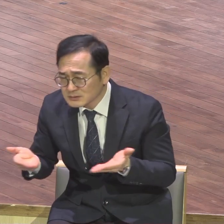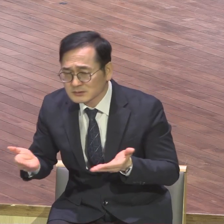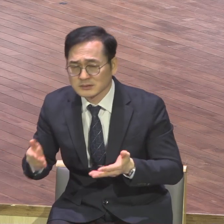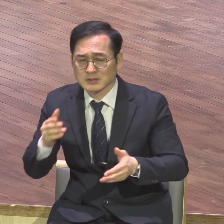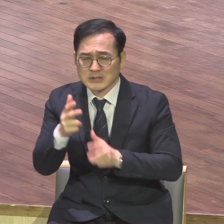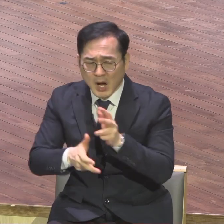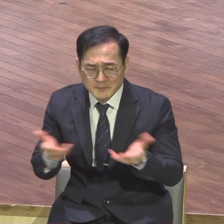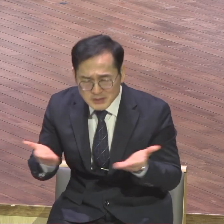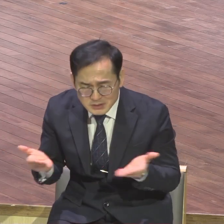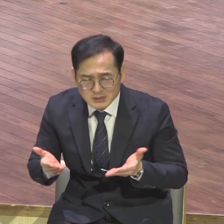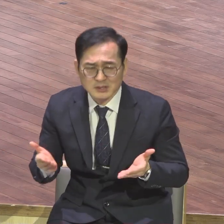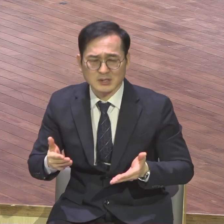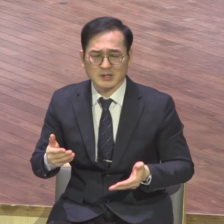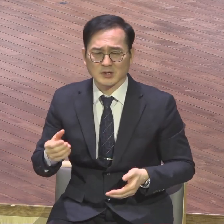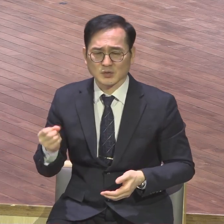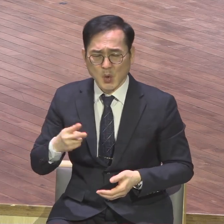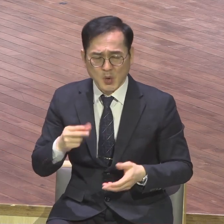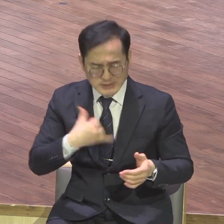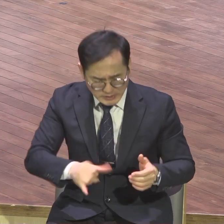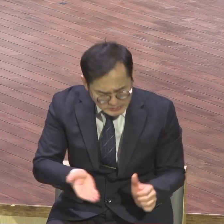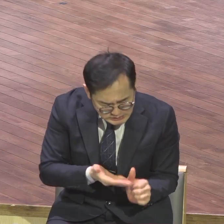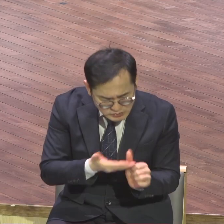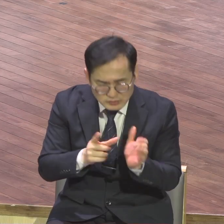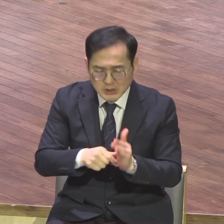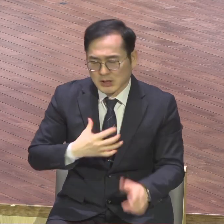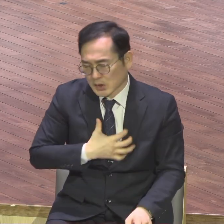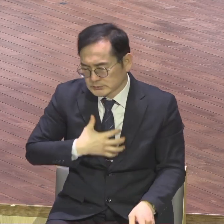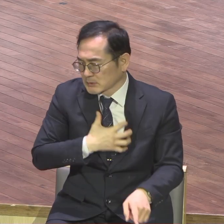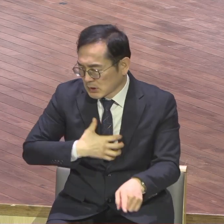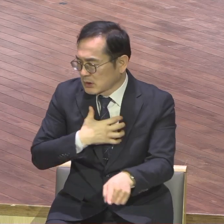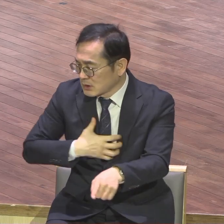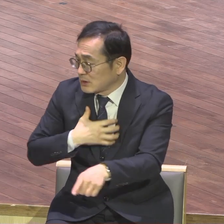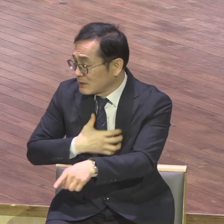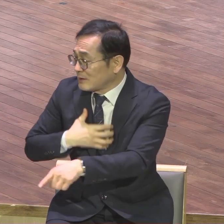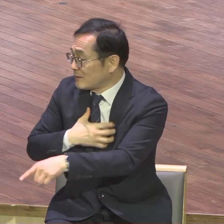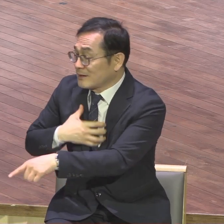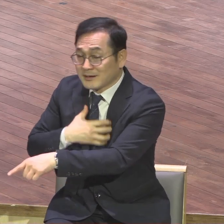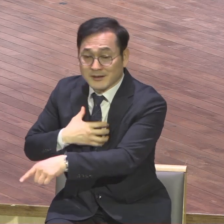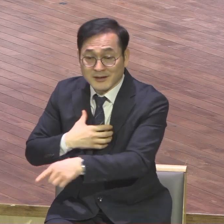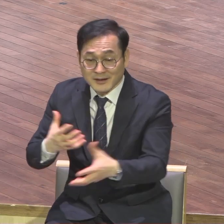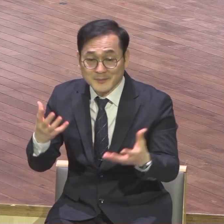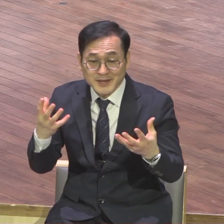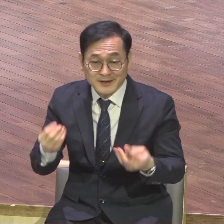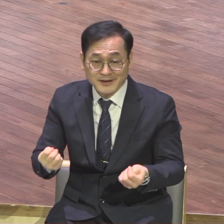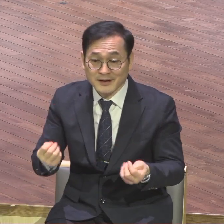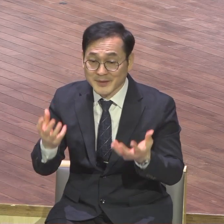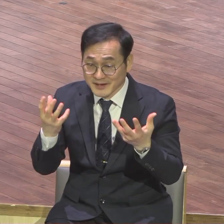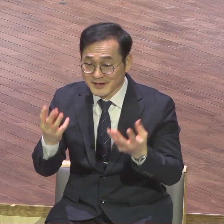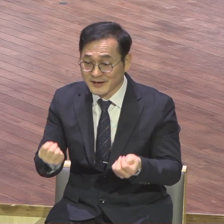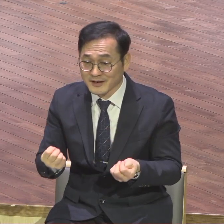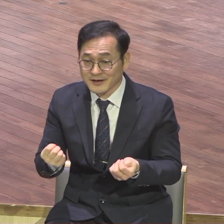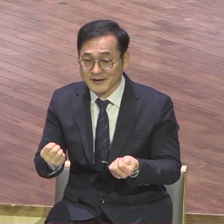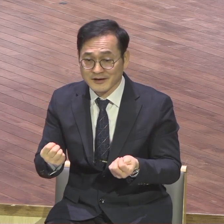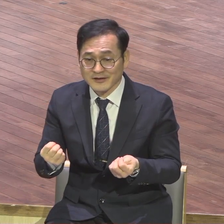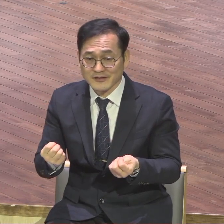보면 가정에 있다 보면 자식들 키우다 보면 뭐 염려거리 많지요. 니네 할 거 없이.